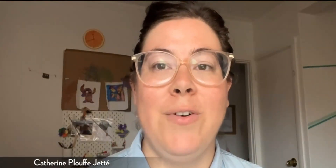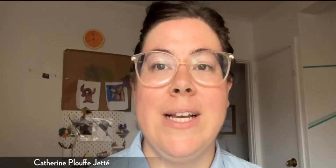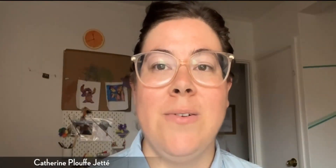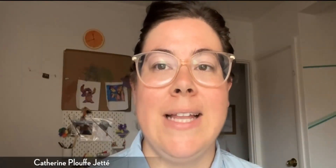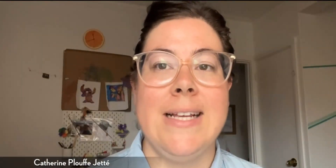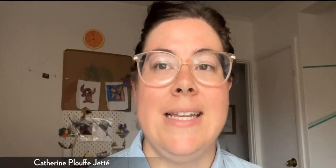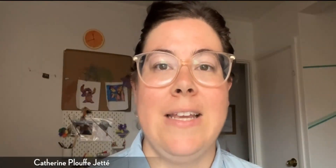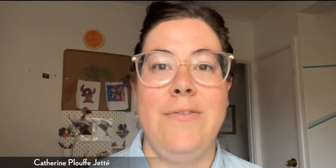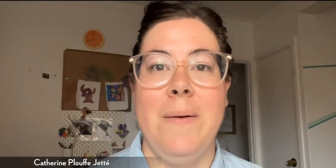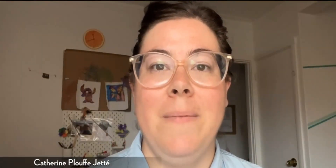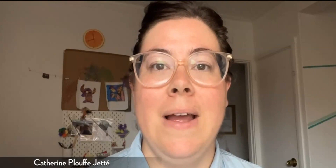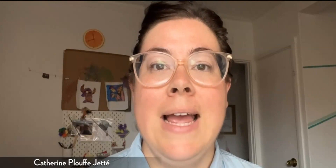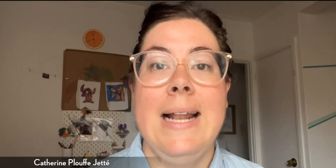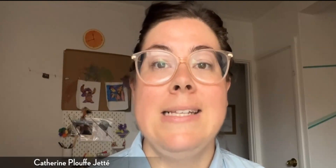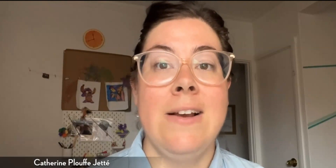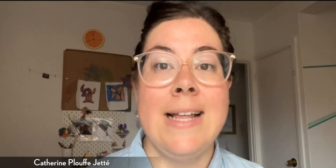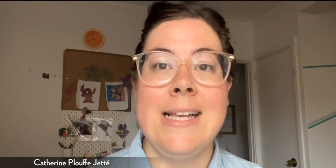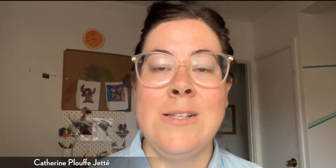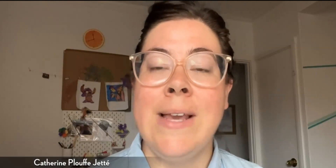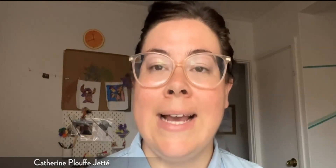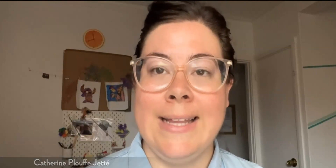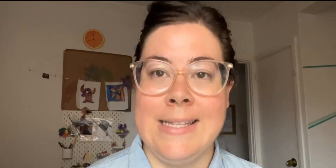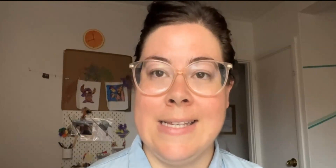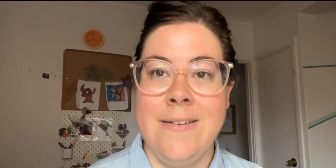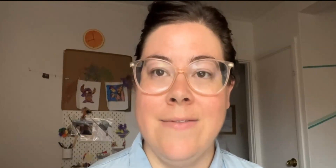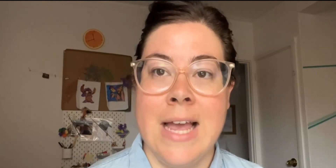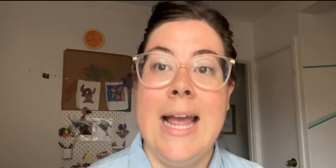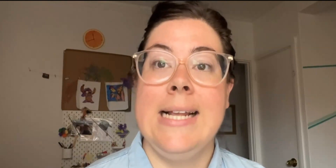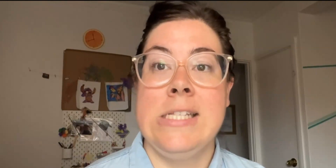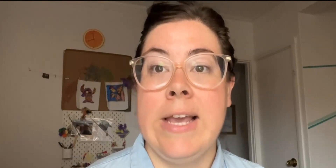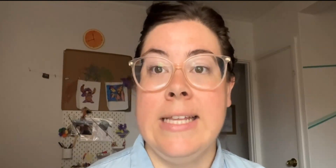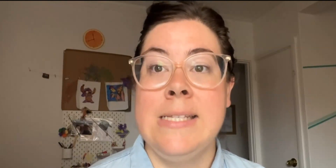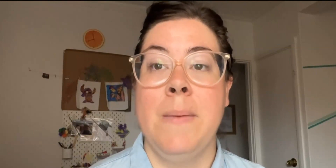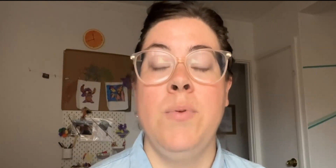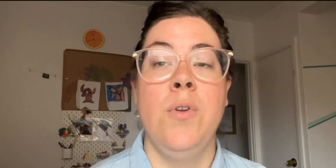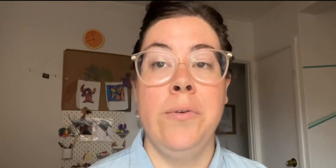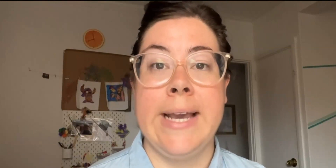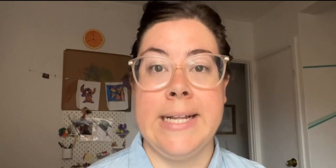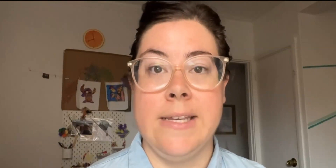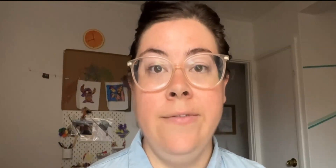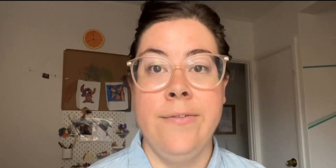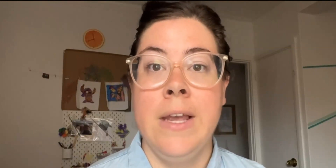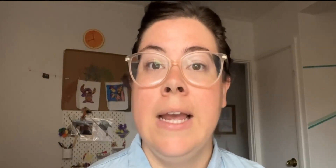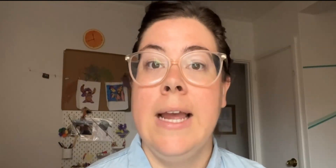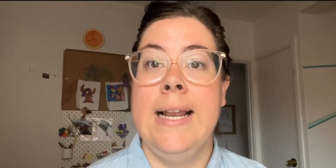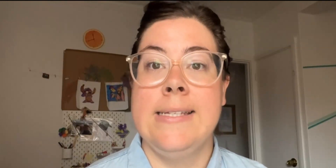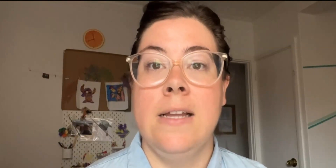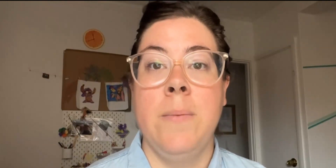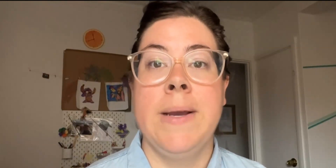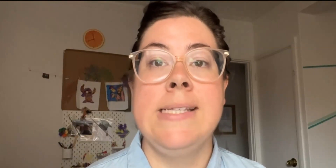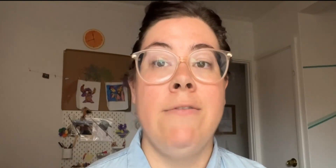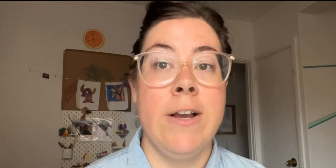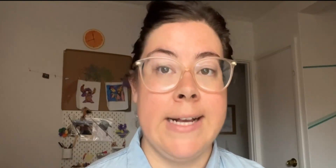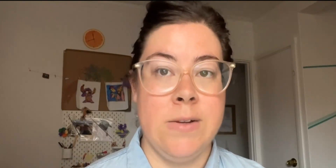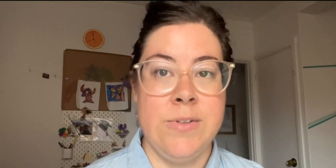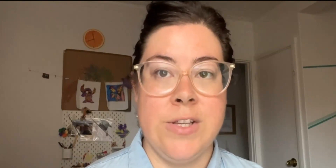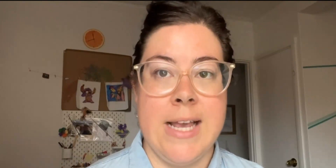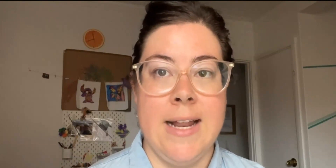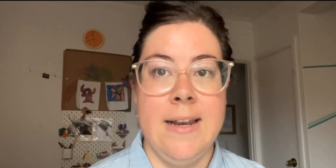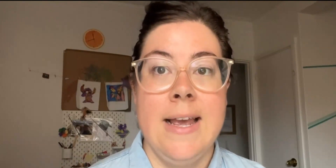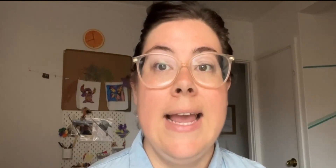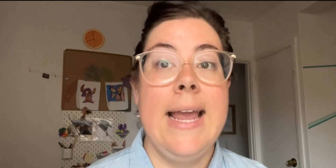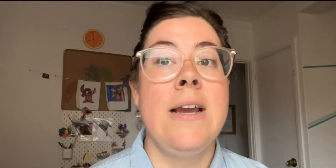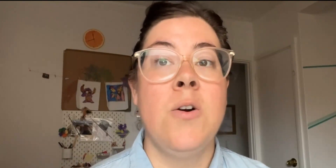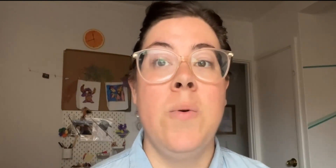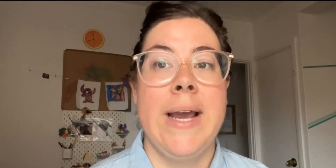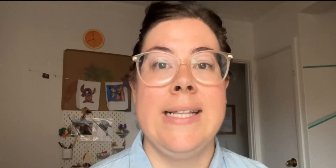l'investissement de la Fondation canadienne des femmes, les organisations caritatives, les organismes à but non lucratif, les entreprises à vocation